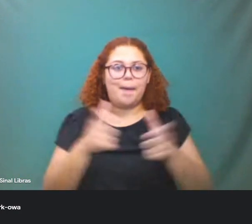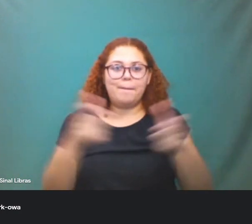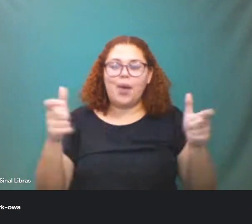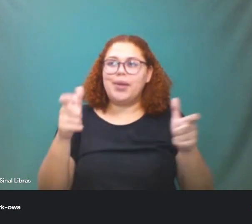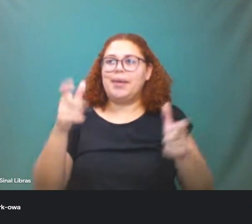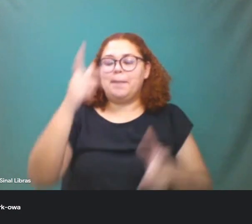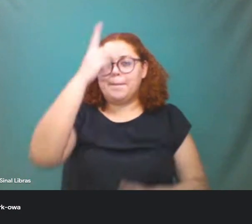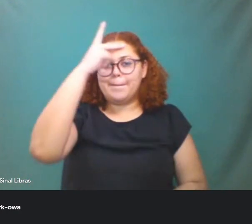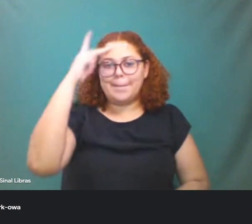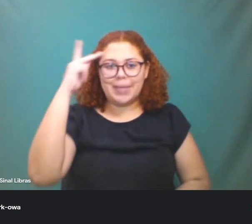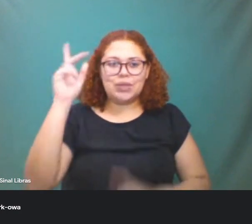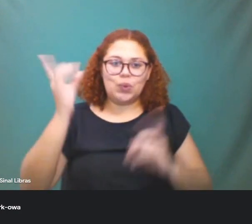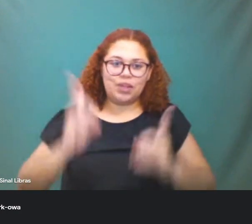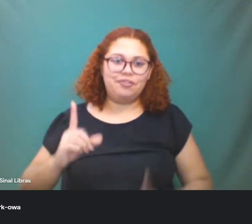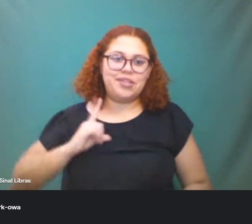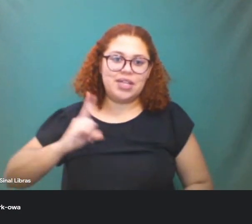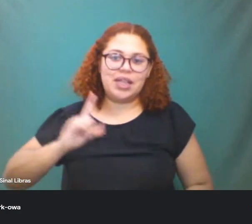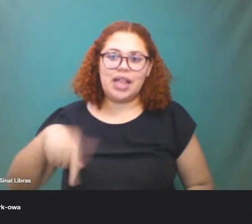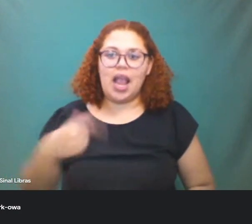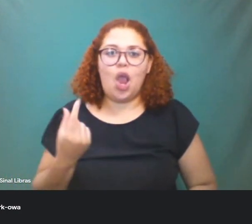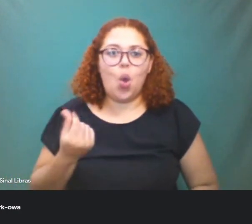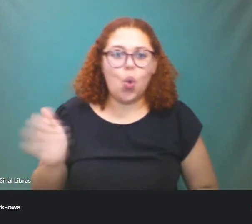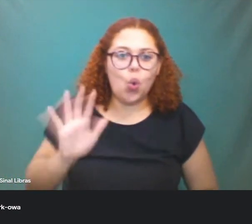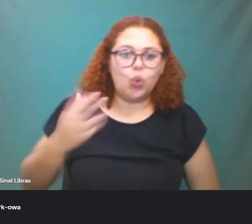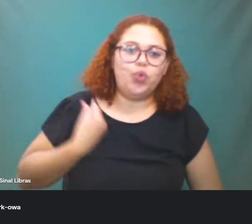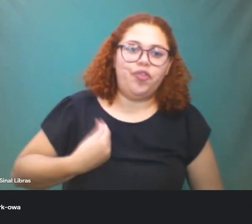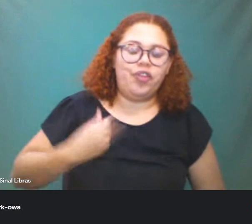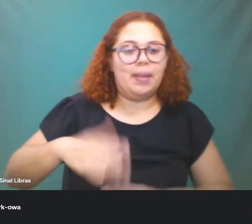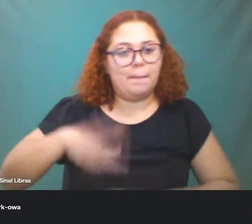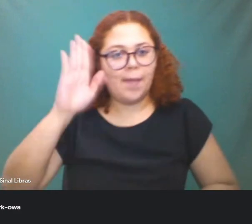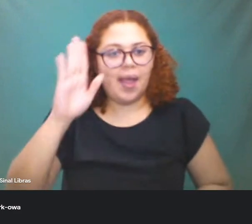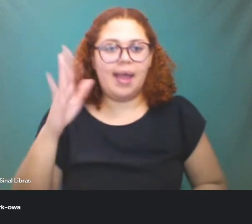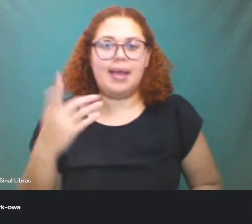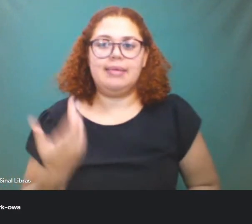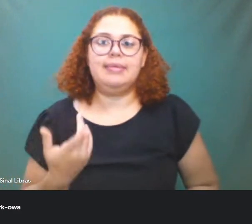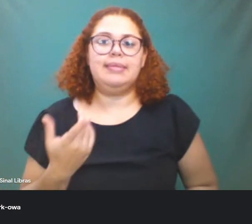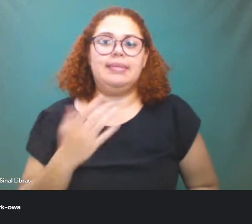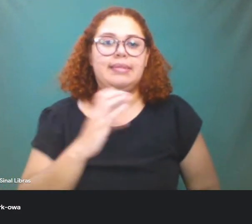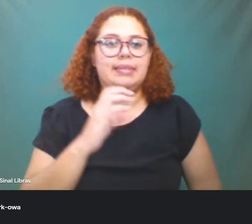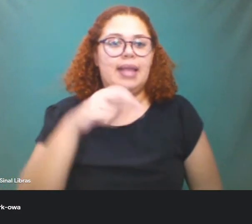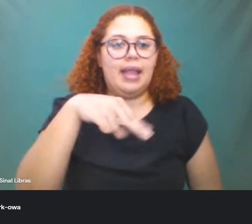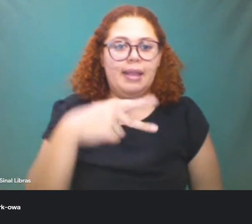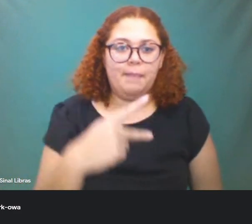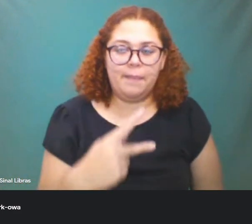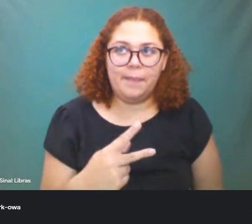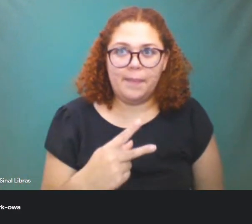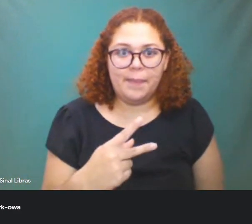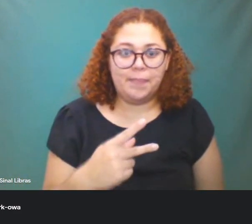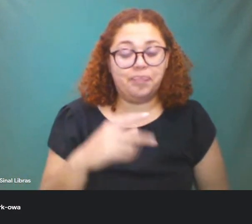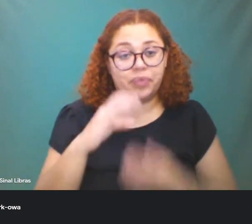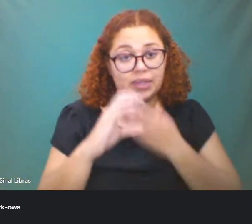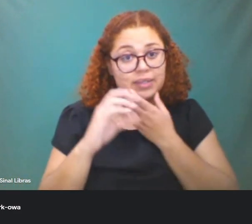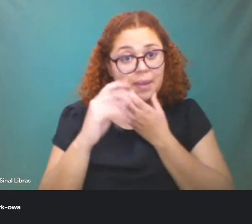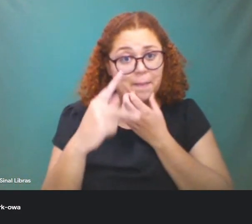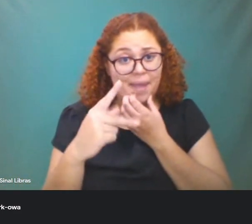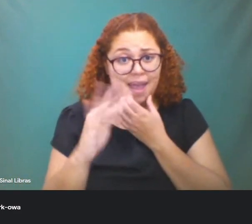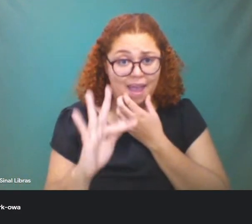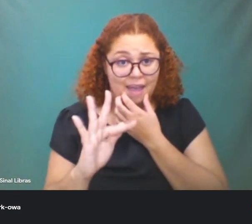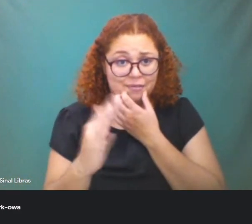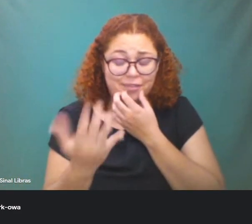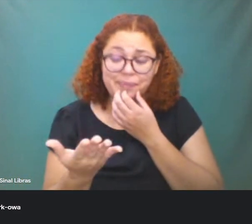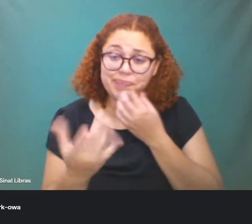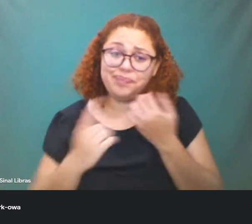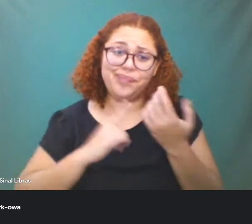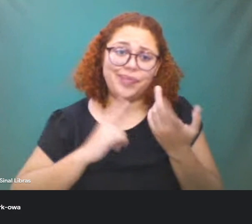isso é uma legislação que a gente deve seguir e o recurso já fica direto na fonte. Então, se você é CPF, por